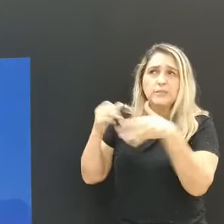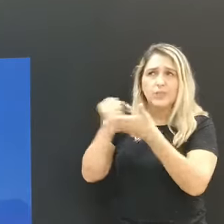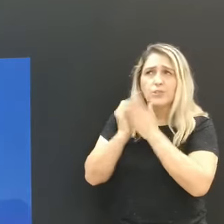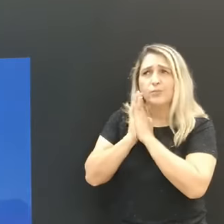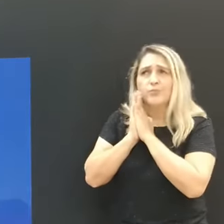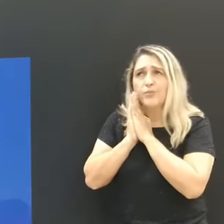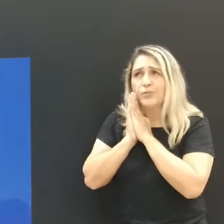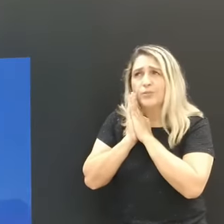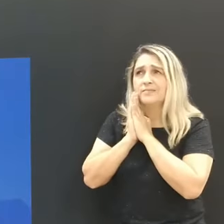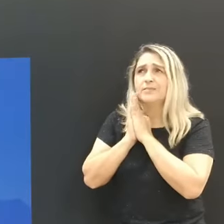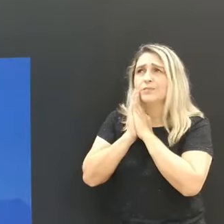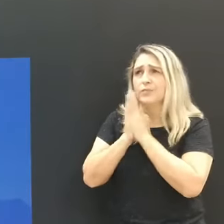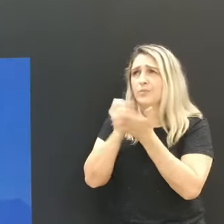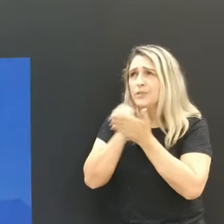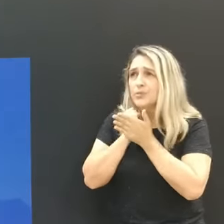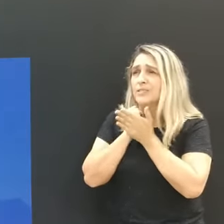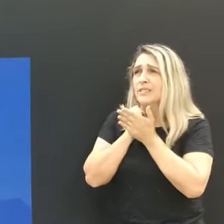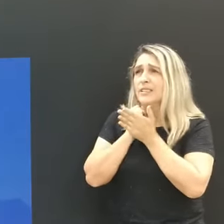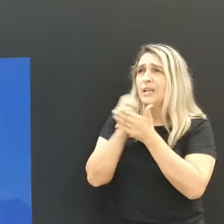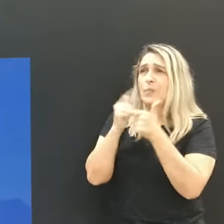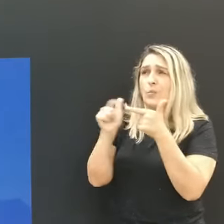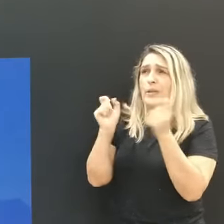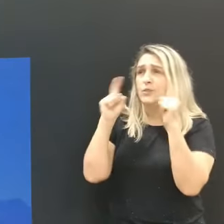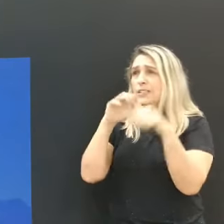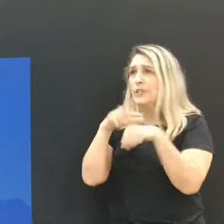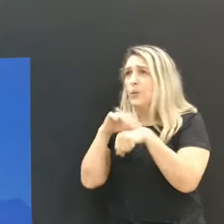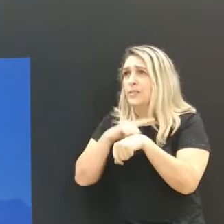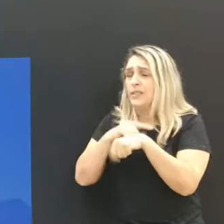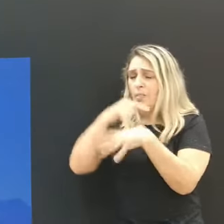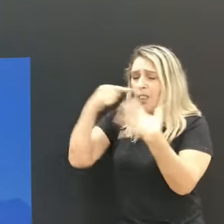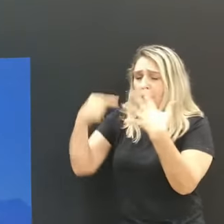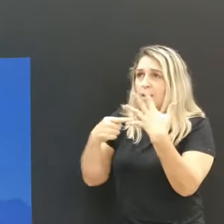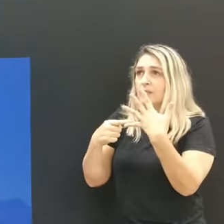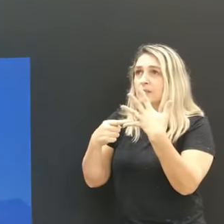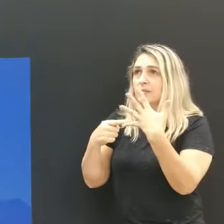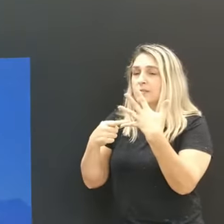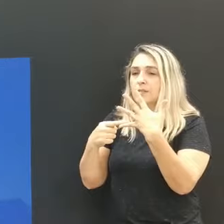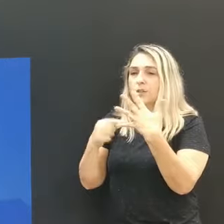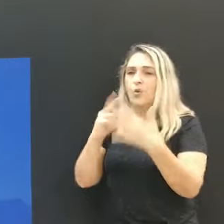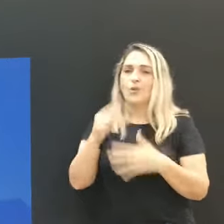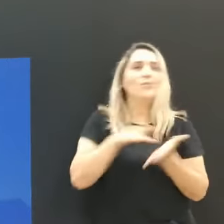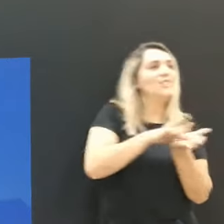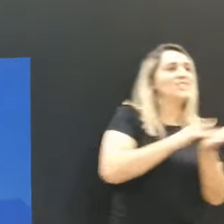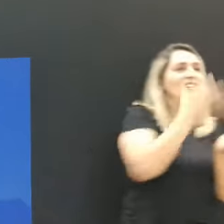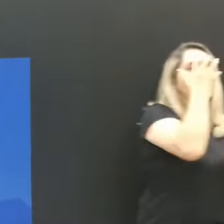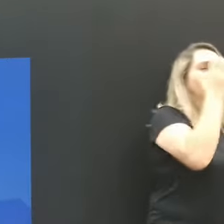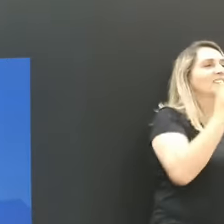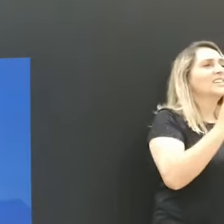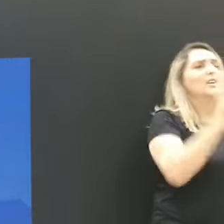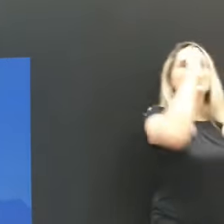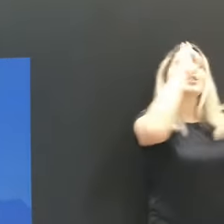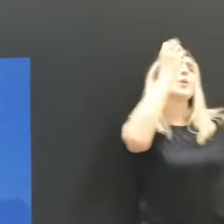mas o publicano, a pessoa que é simples, muitas vezes ela fala, Senhor, me ajuda, me abençoe. Ela está